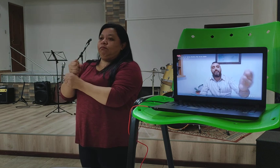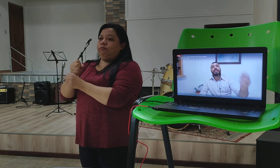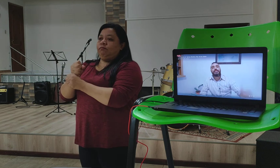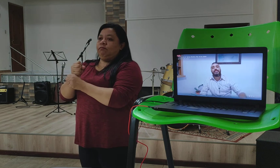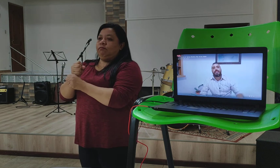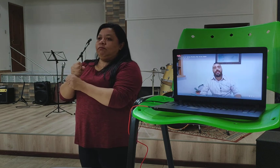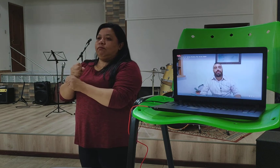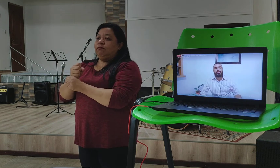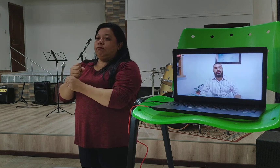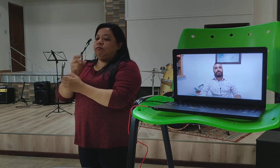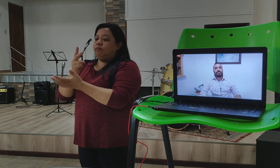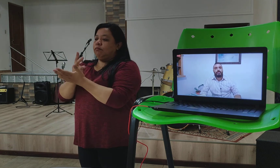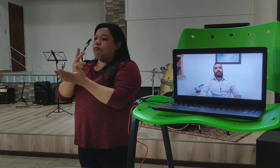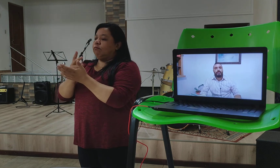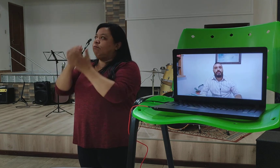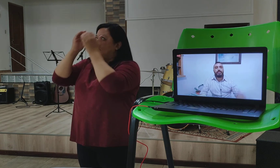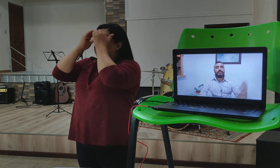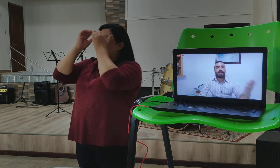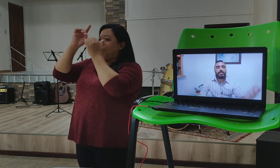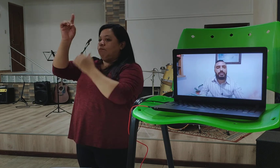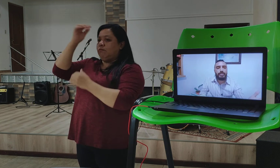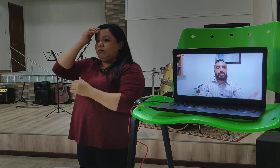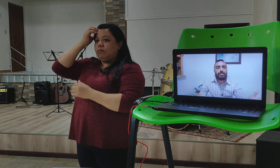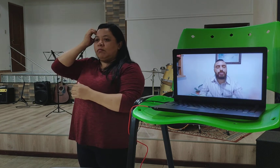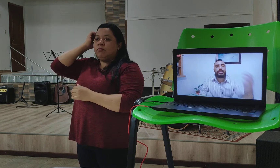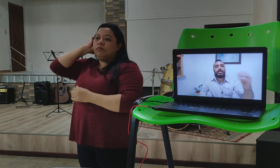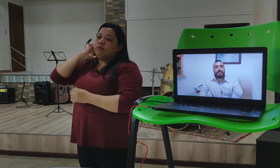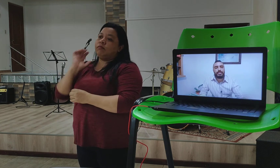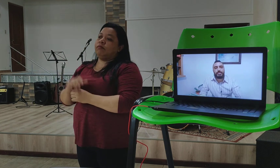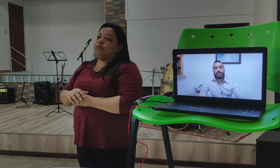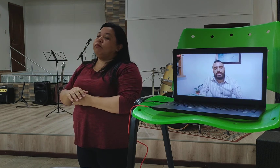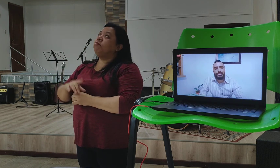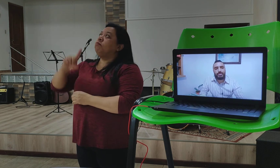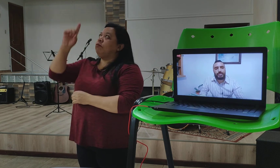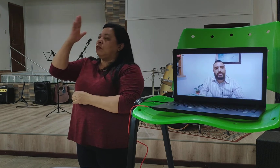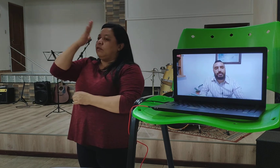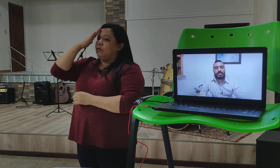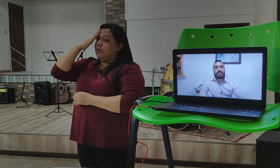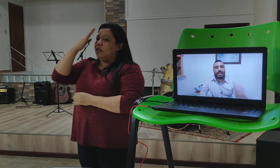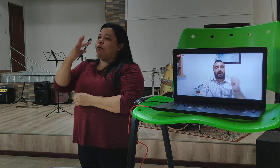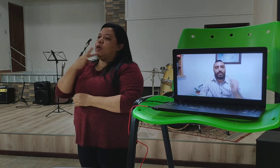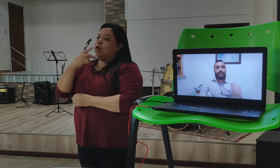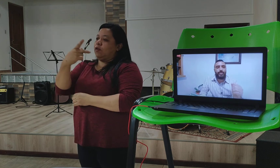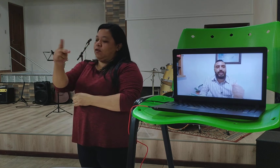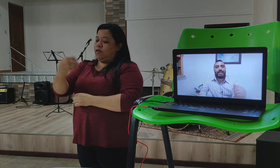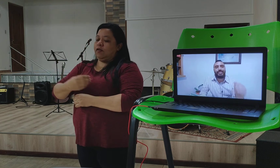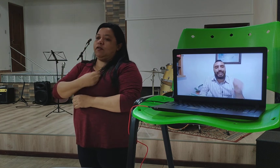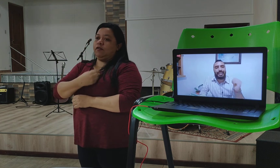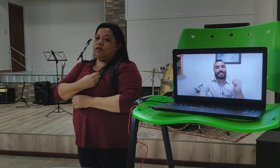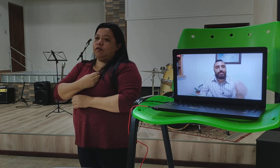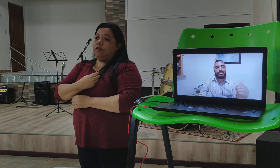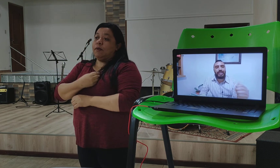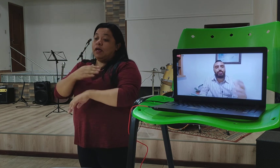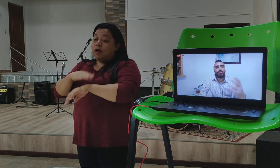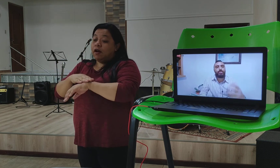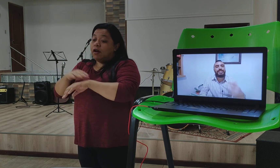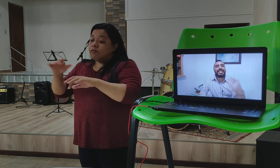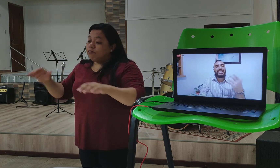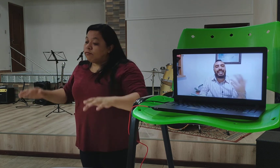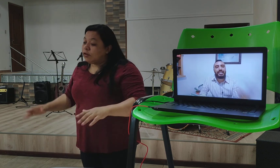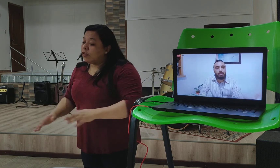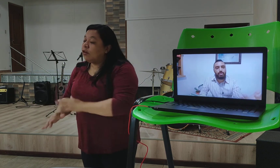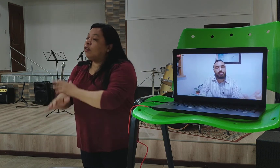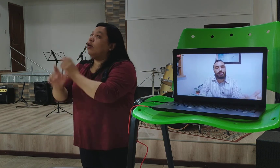que Davi estava certo disso, Deus com certeza sabia disso. Mas Ele é glorificado, Ele é exaltado quando